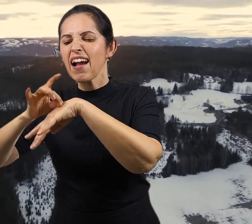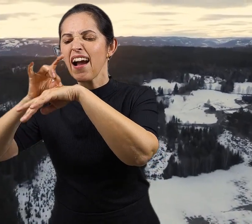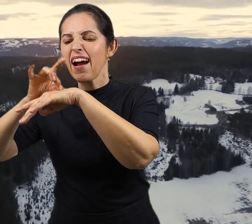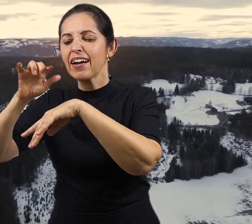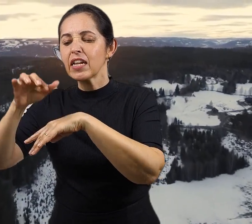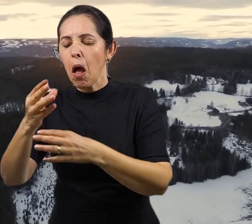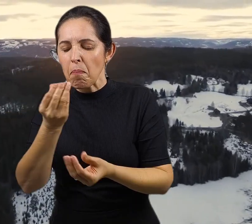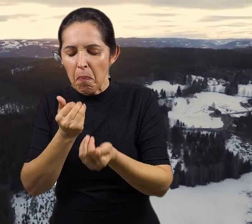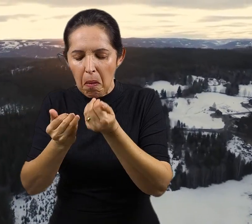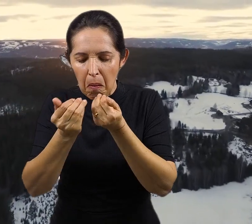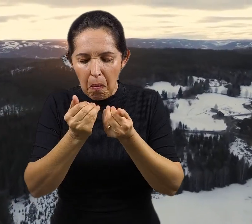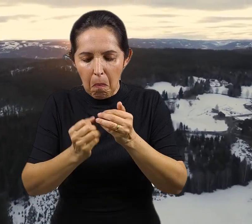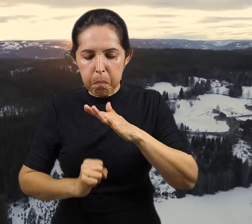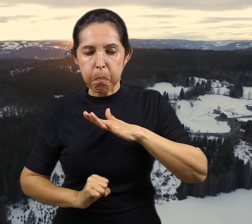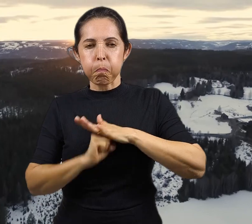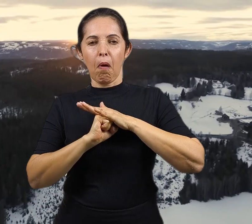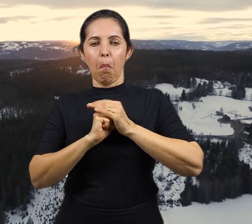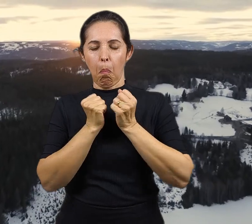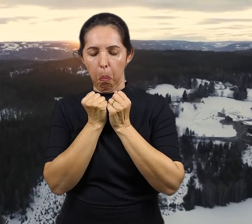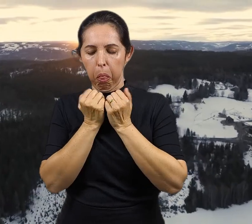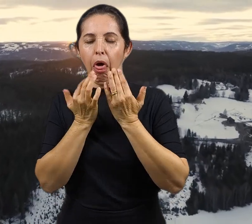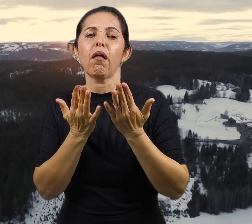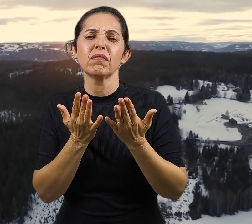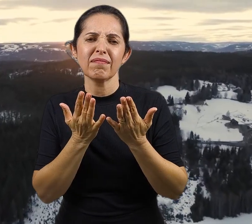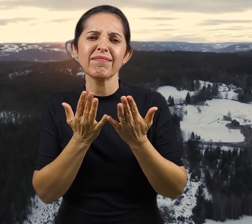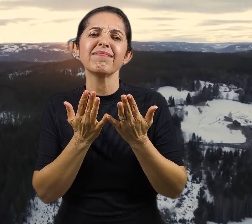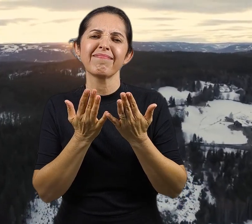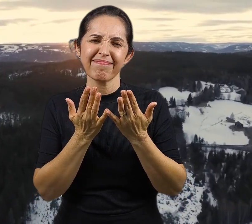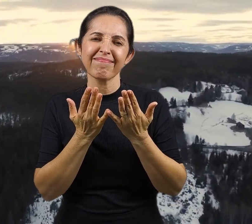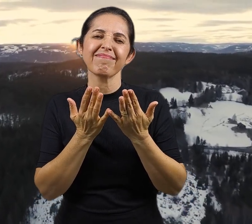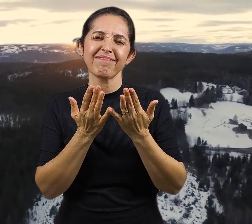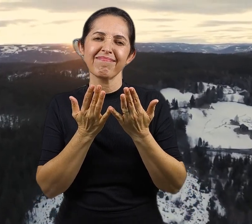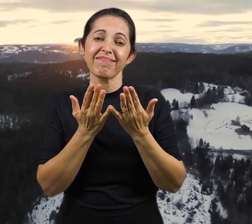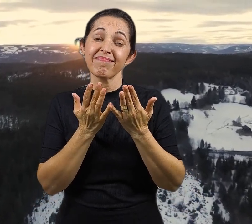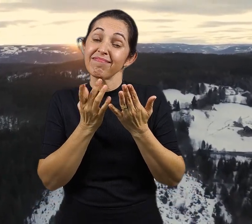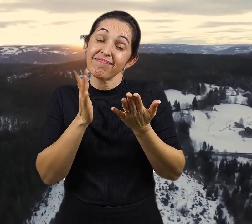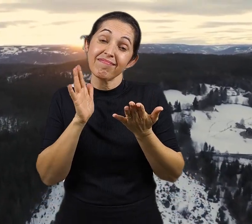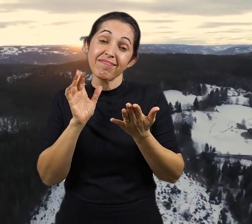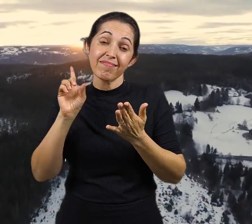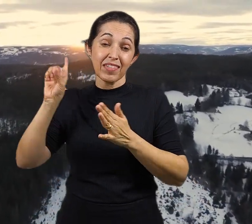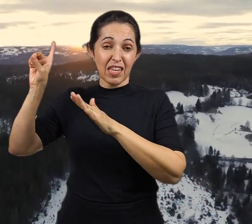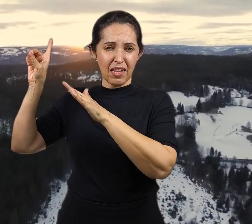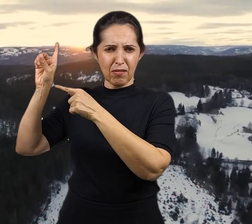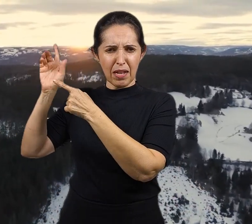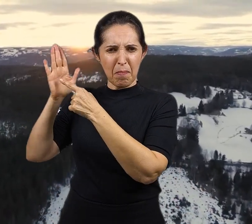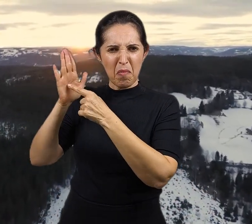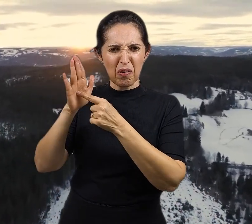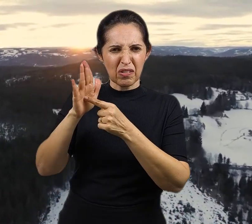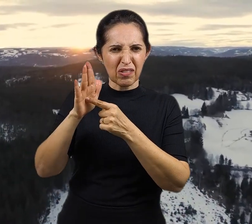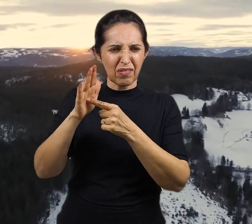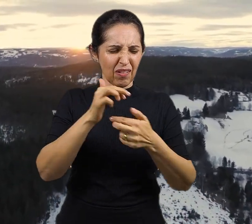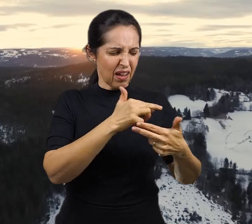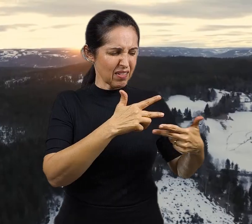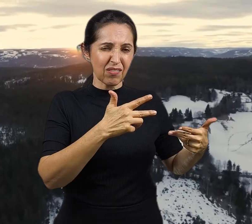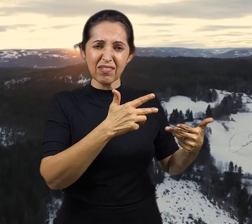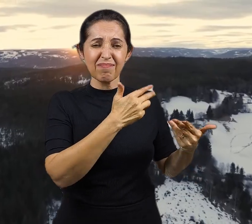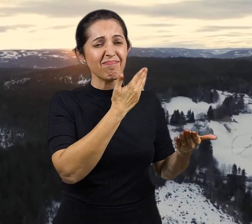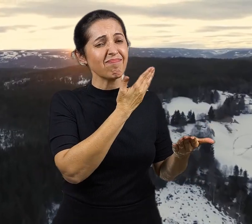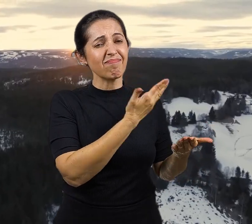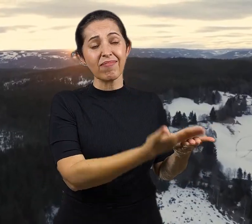o Senhor mostrou que a carne para nada proveita. Então, meus irmãos, tudo nessa vida é passageiro.